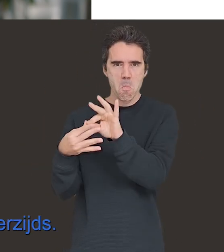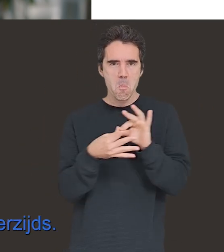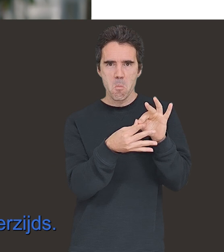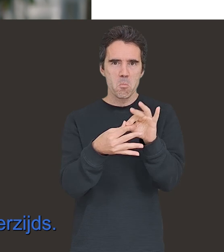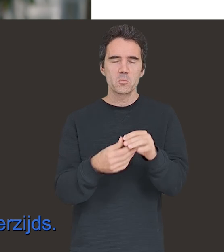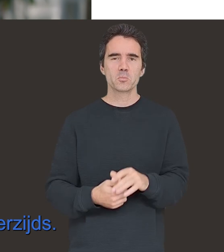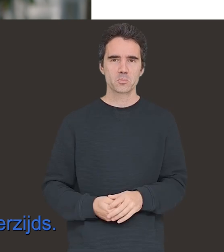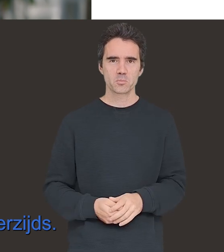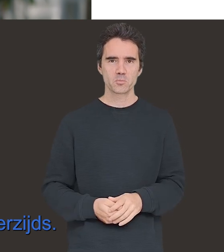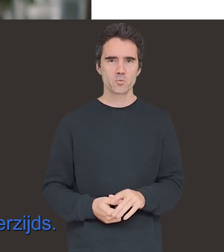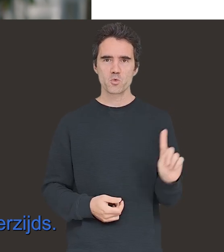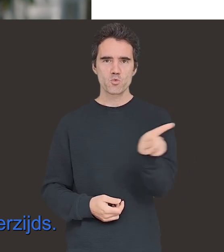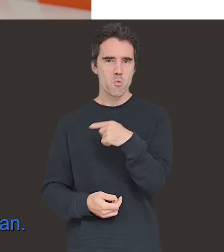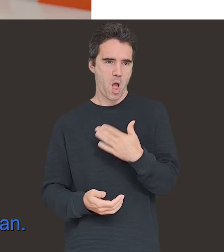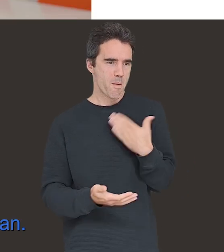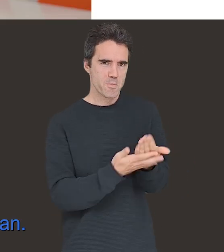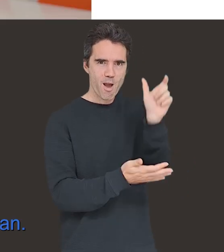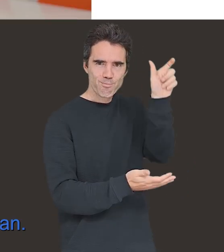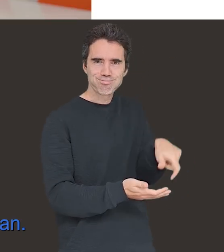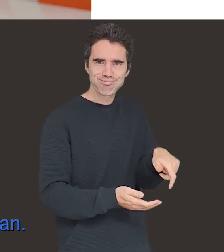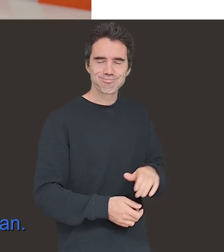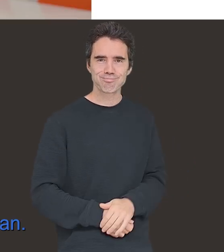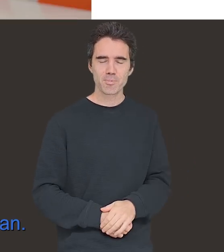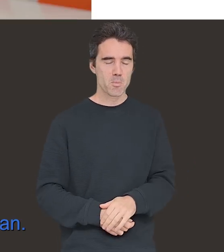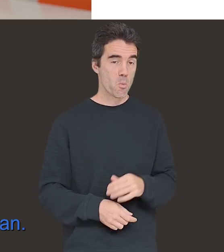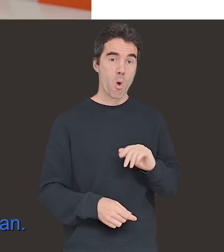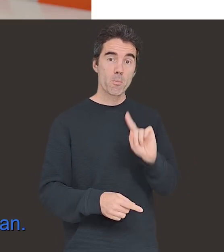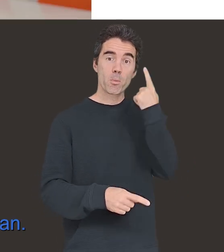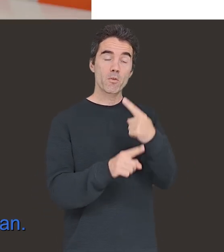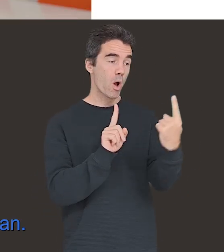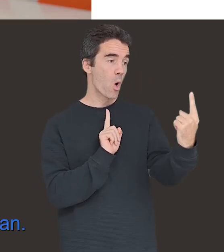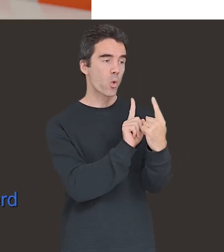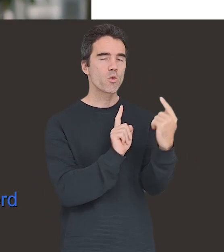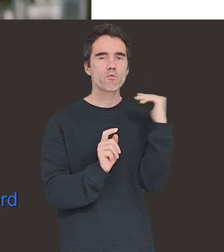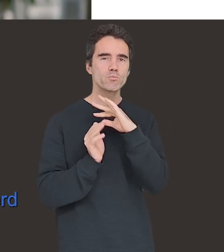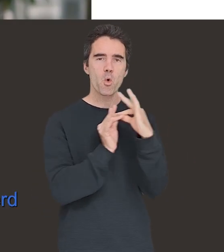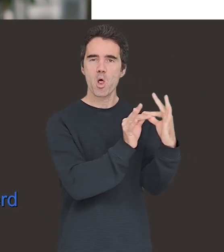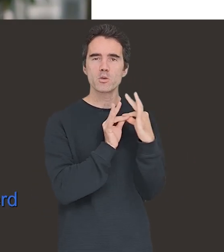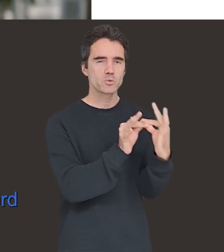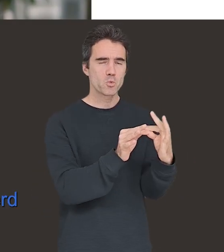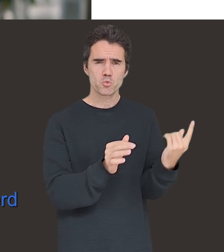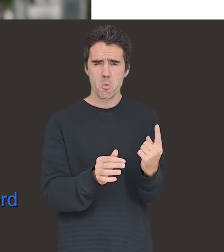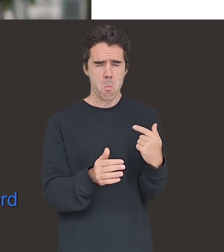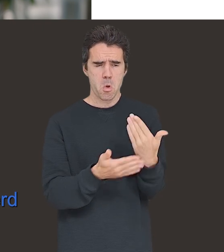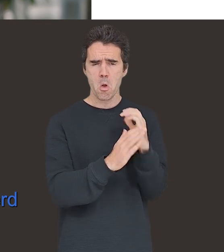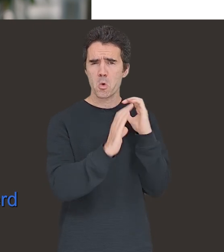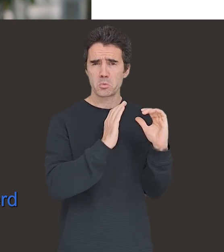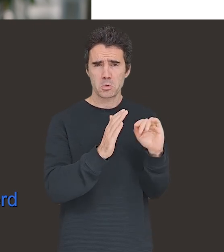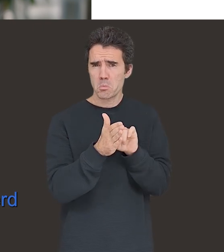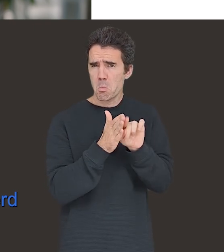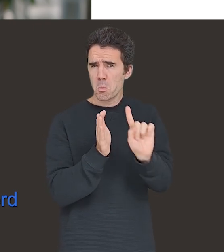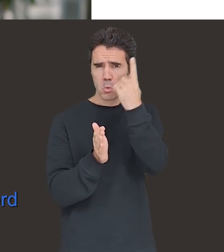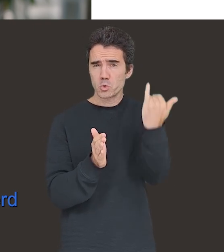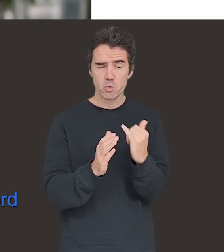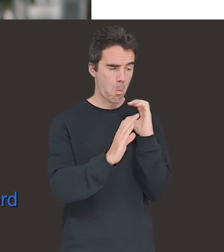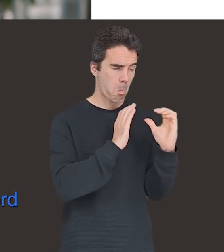tout le monde et tout le monde il aime bien. Et avec Kamran, j'ai eu tout de suite un rapport spécial. Voilà. On a toujours bien communiqué depuis les premiers jours, on